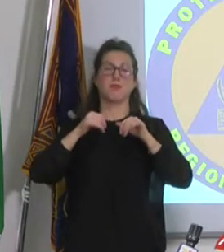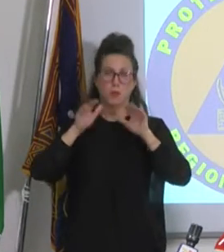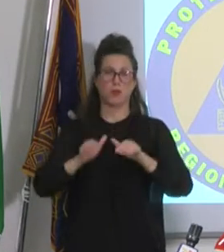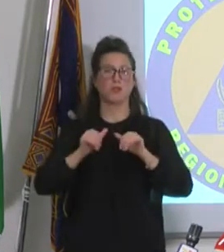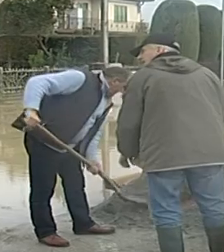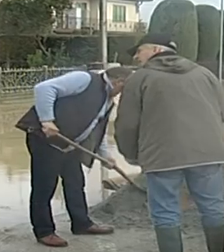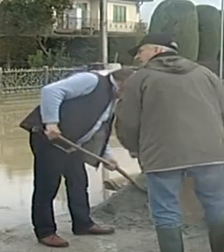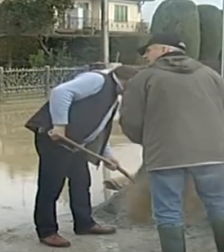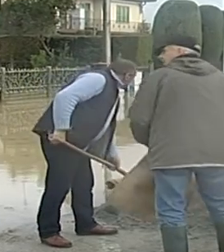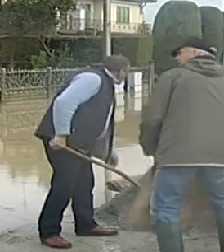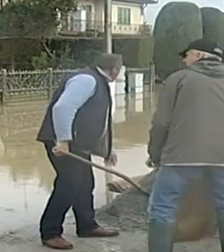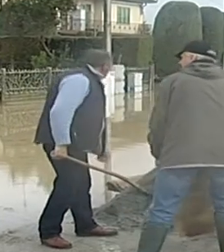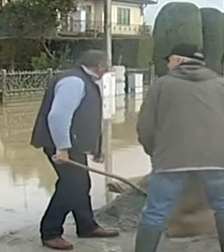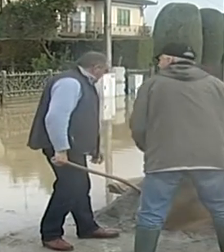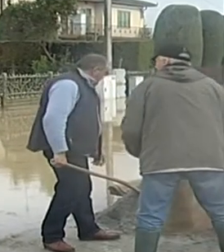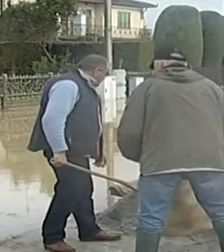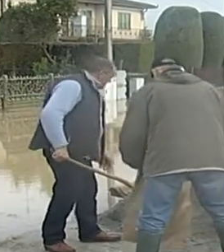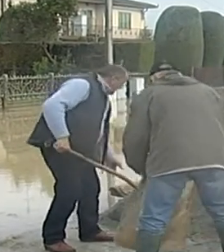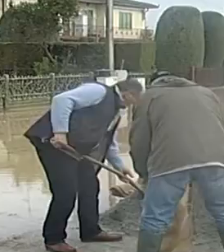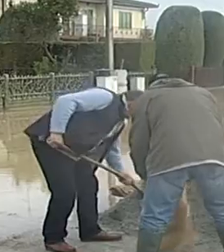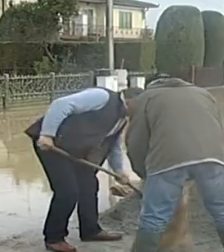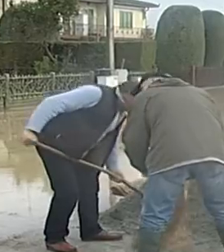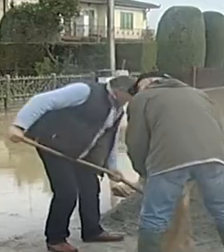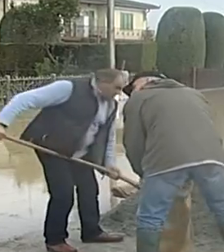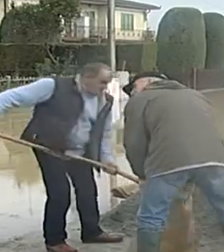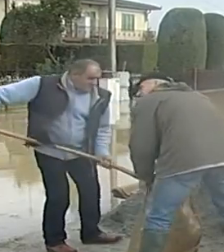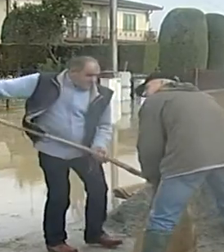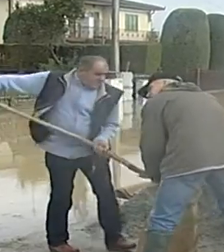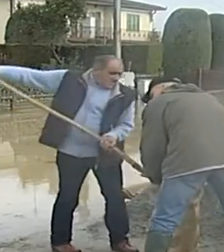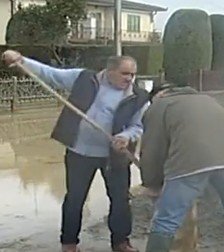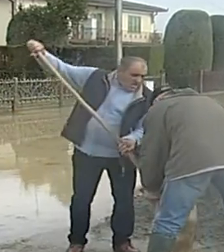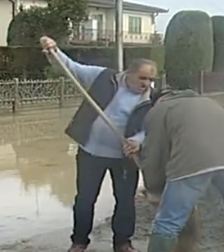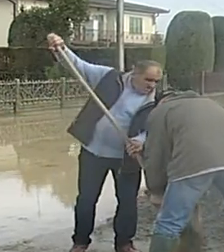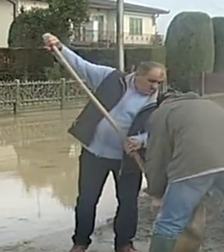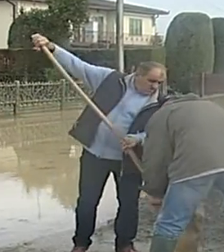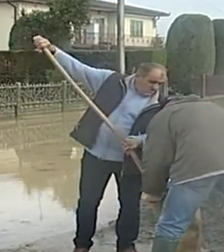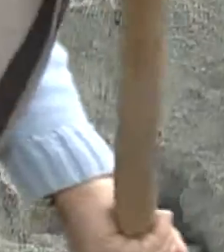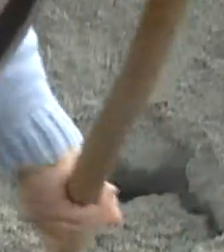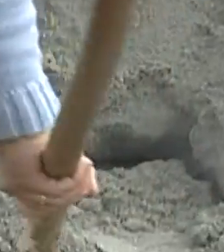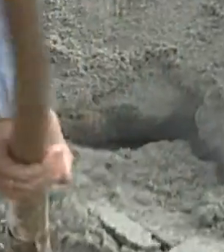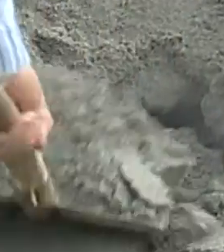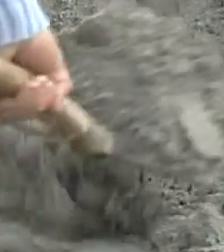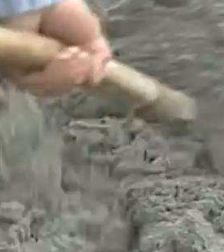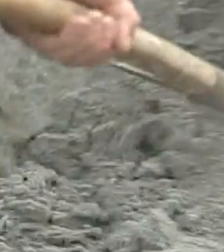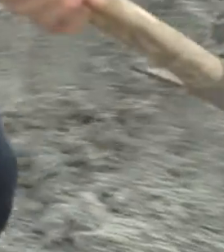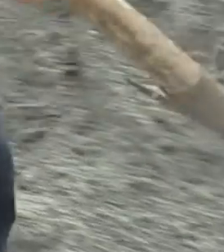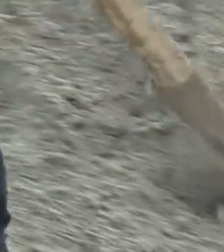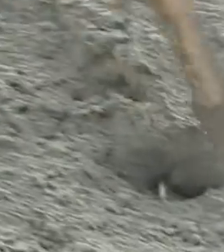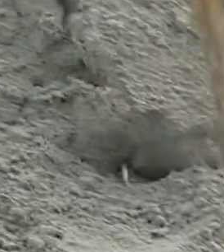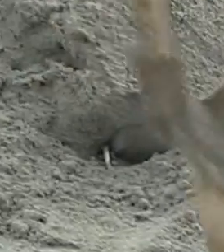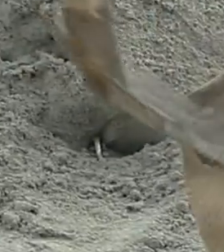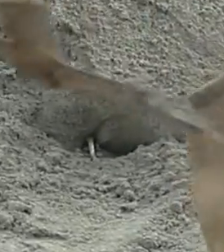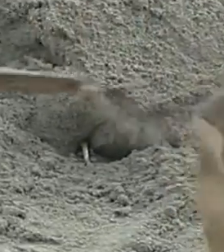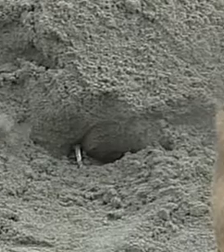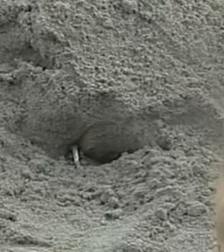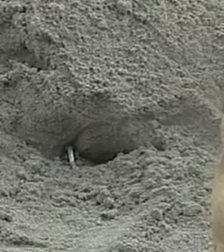e poi cittadini va è stata veramente una chiamata del popolo da lì però si è ripartiti e questo ricorda spesso anche professor d'alpaos